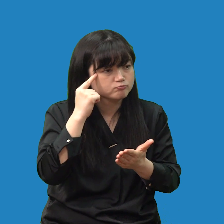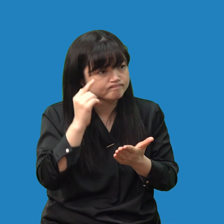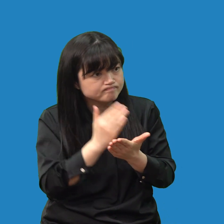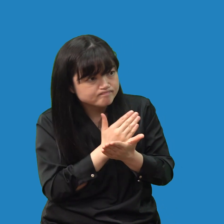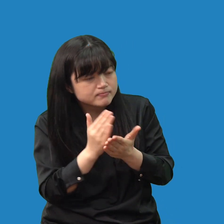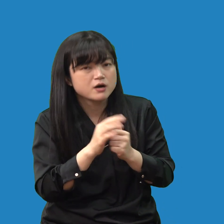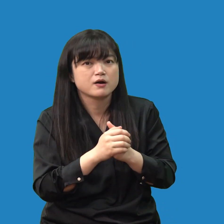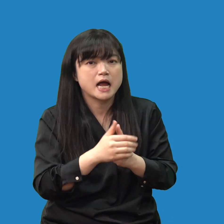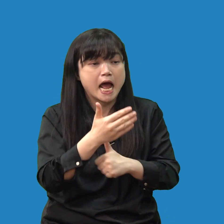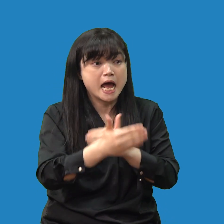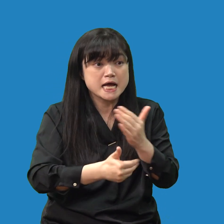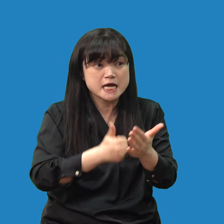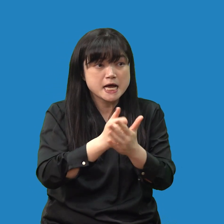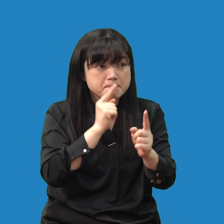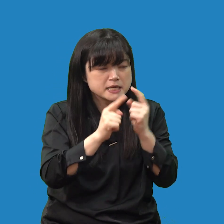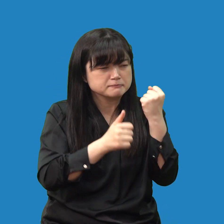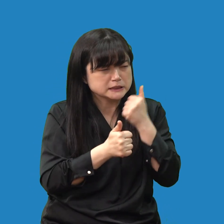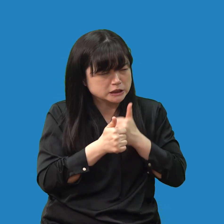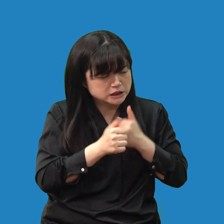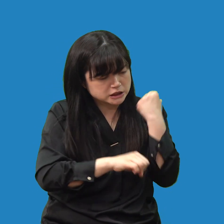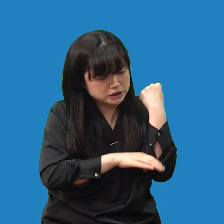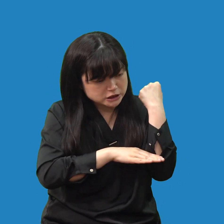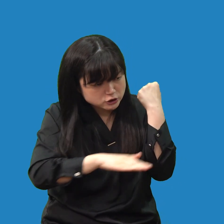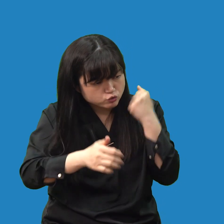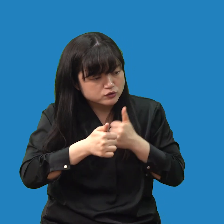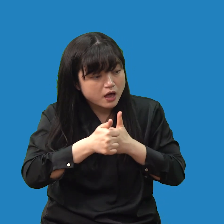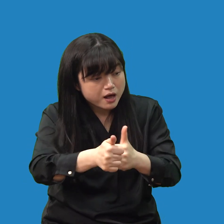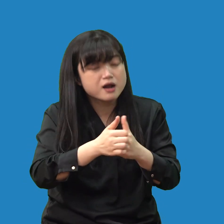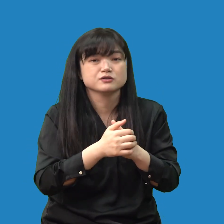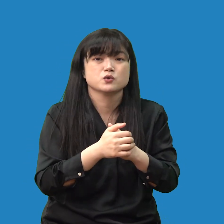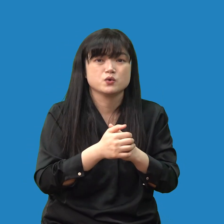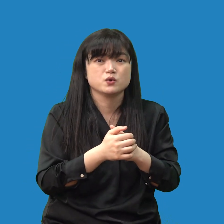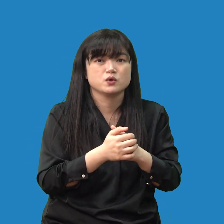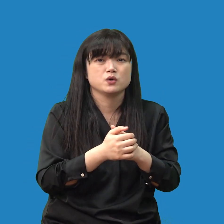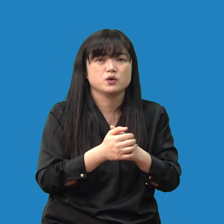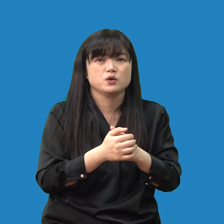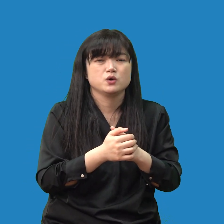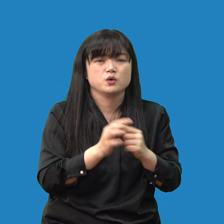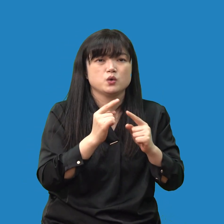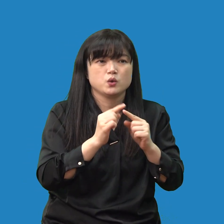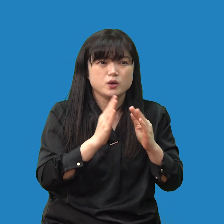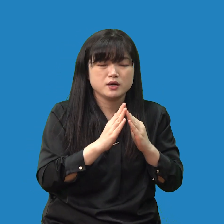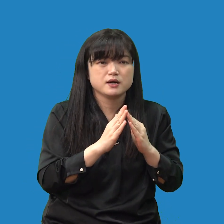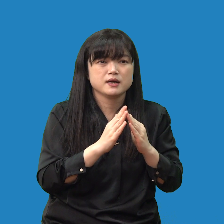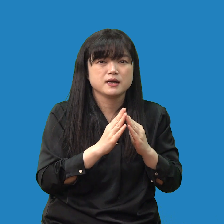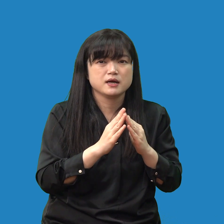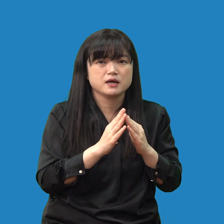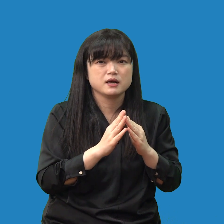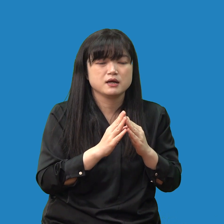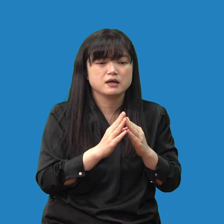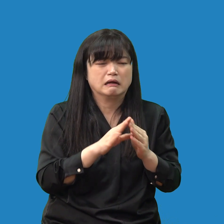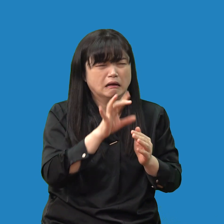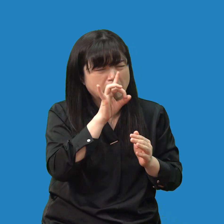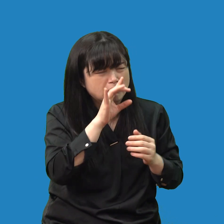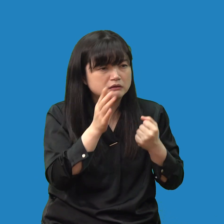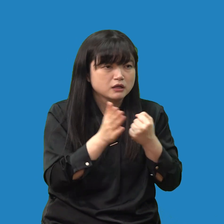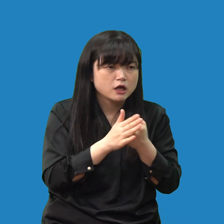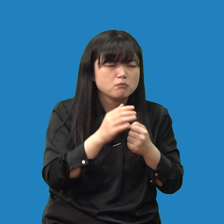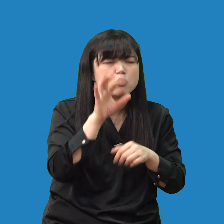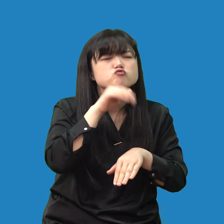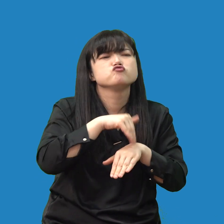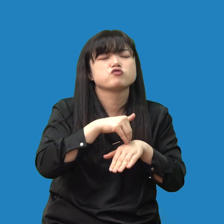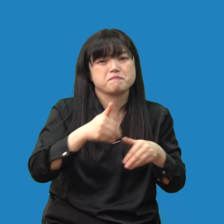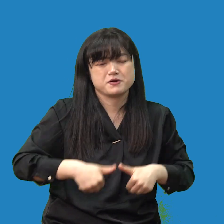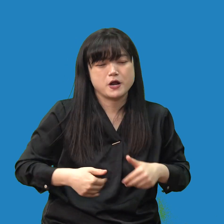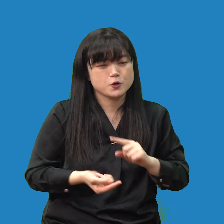분별하고 그리고 하나님의 말씀의 기준을 따라 대하는 거, 그게 바로 교회입니다. 잘 안 되니까 훈련해야 합니다.